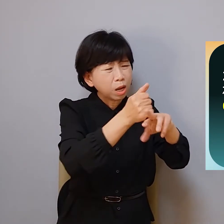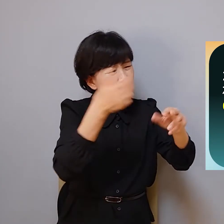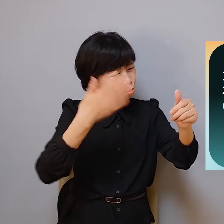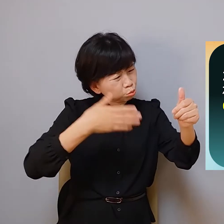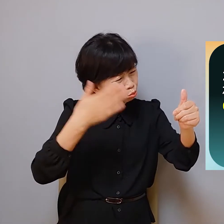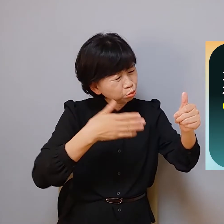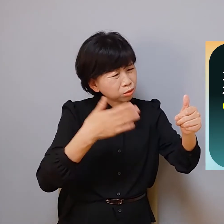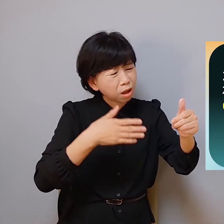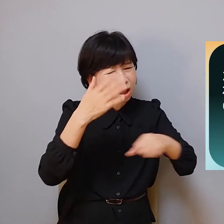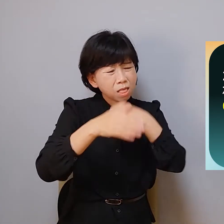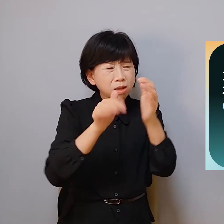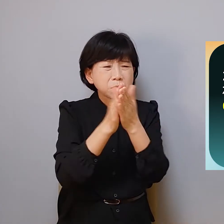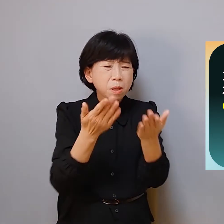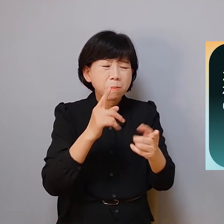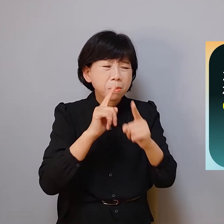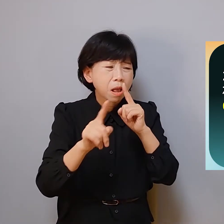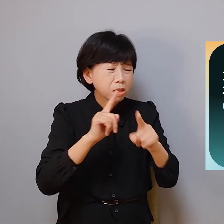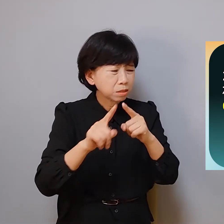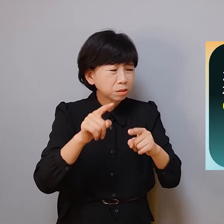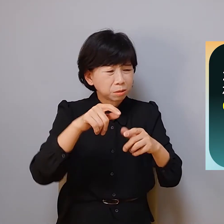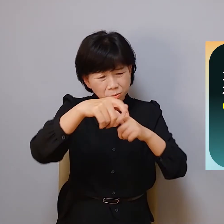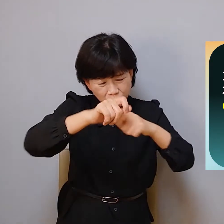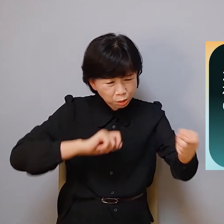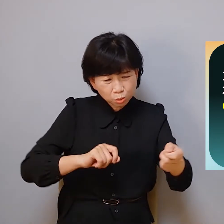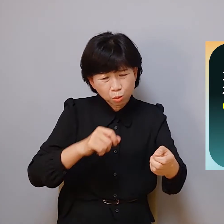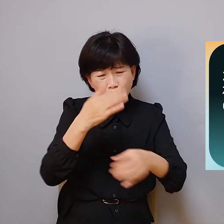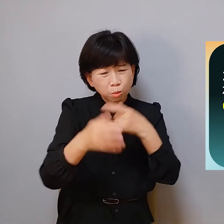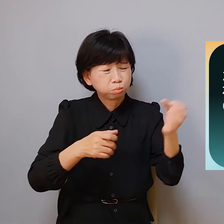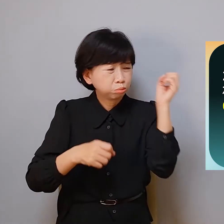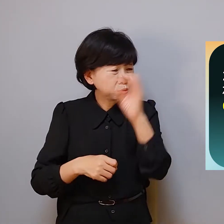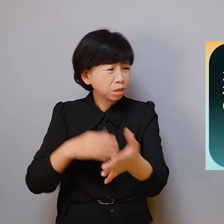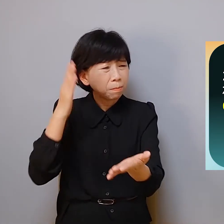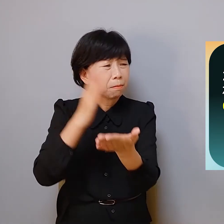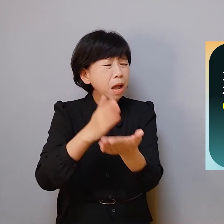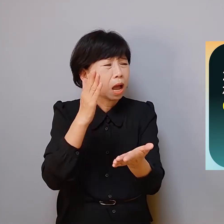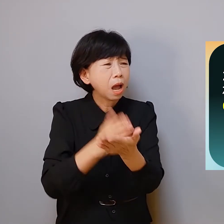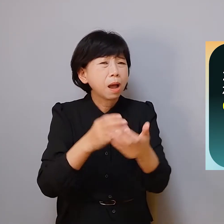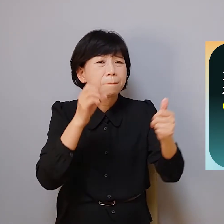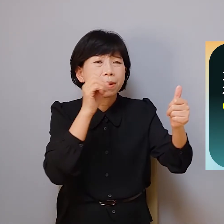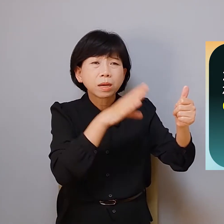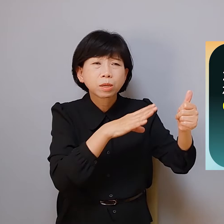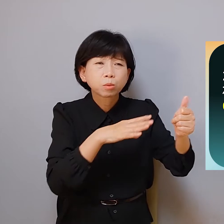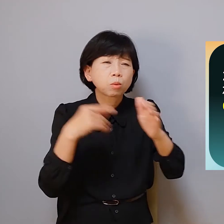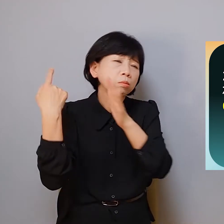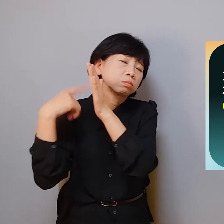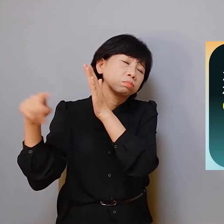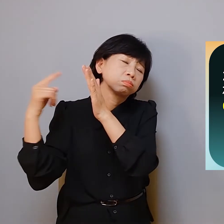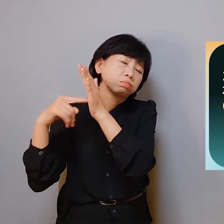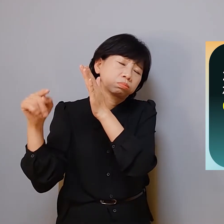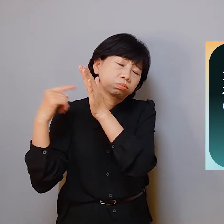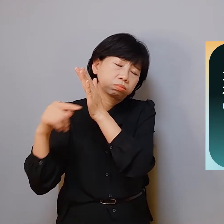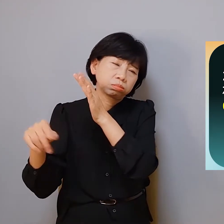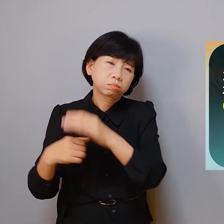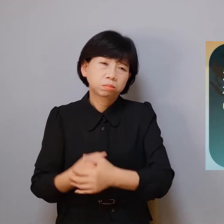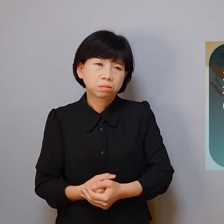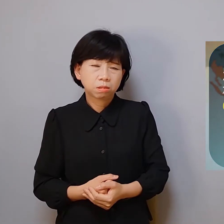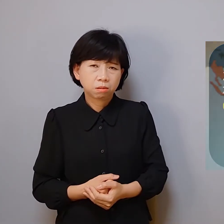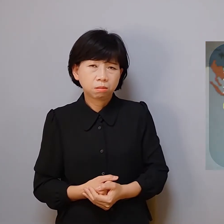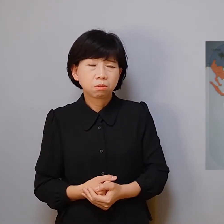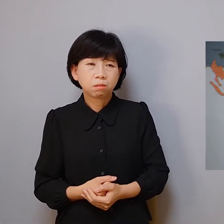하나님의 말씀이 찢어지고 불태워져도 누구 하나 말하는 사람이 없고